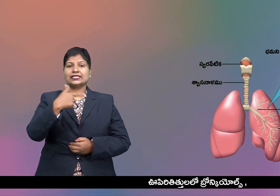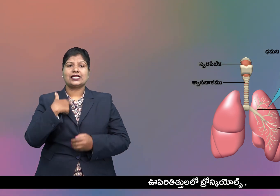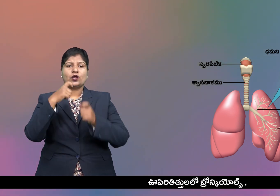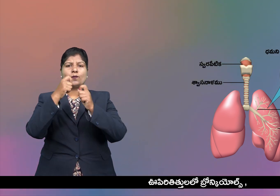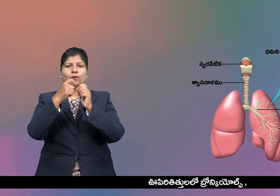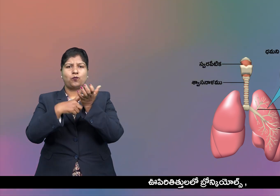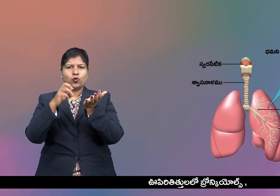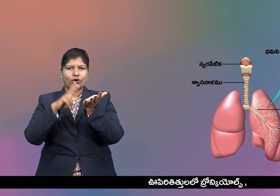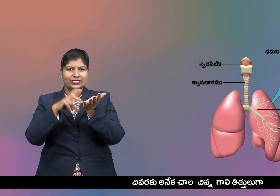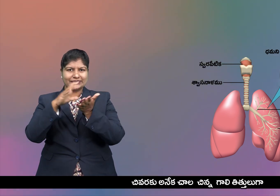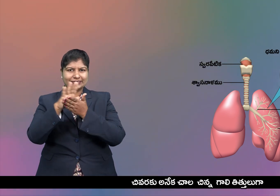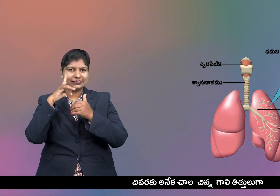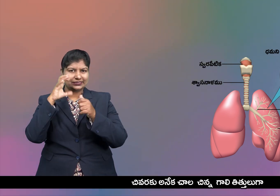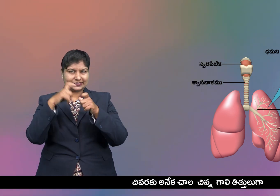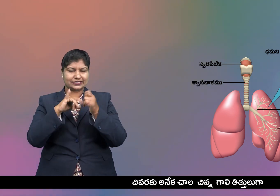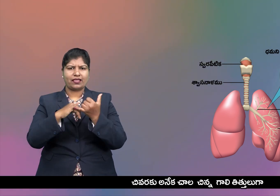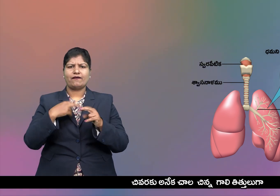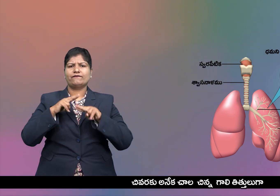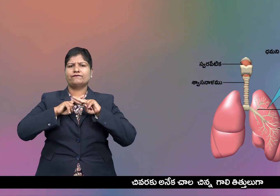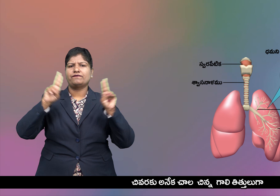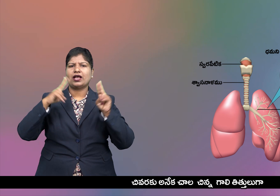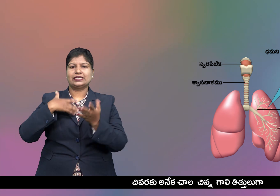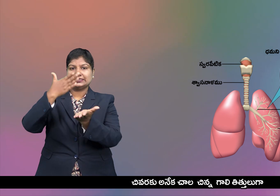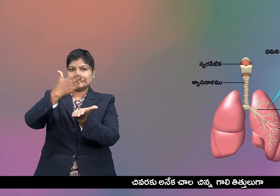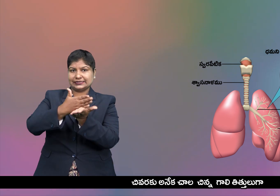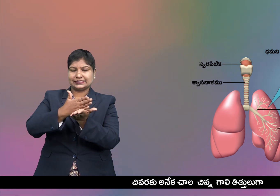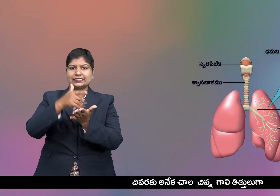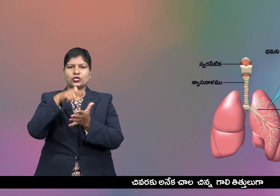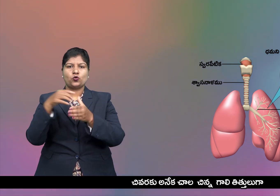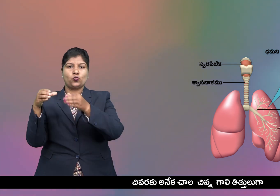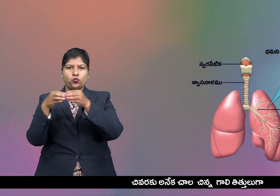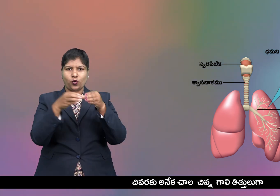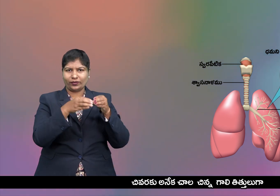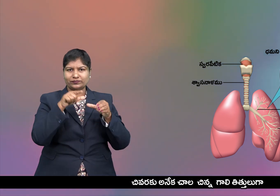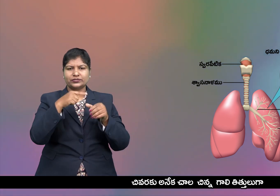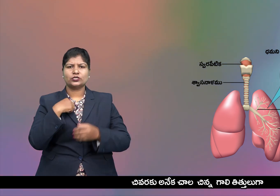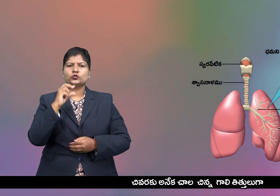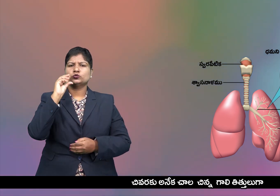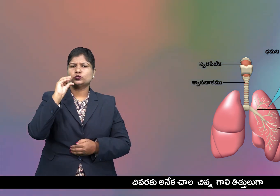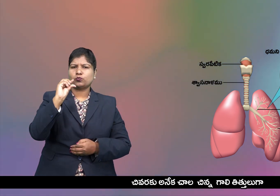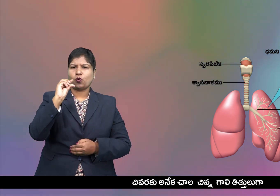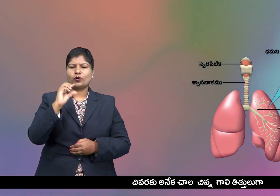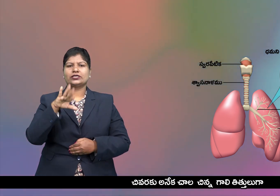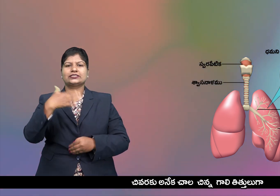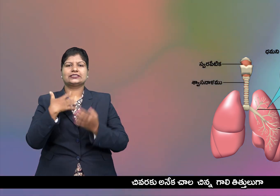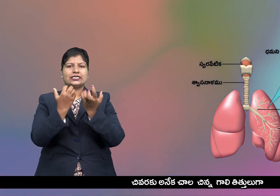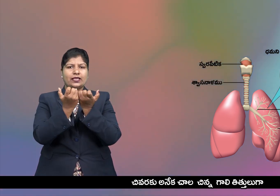ఊపిరితిత్తులలో బ్రోన్కియోల్స్ చివరకు అనేక చాలా చిన్న గాలి తిత్తులుగా